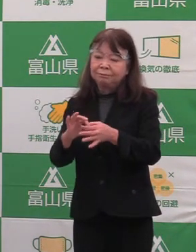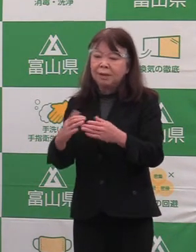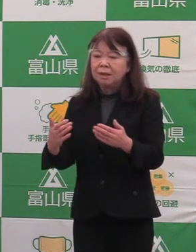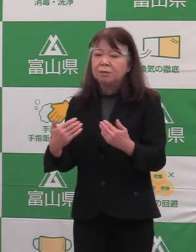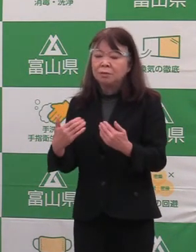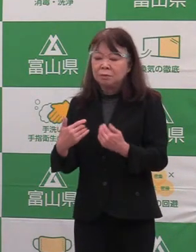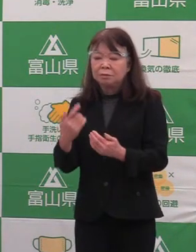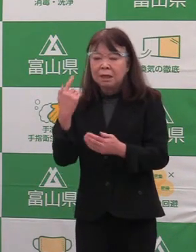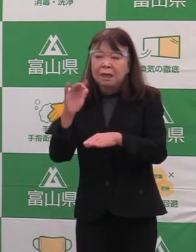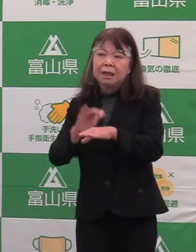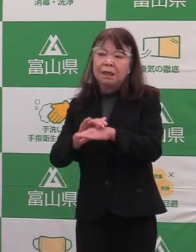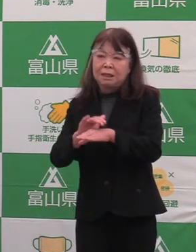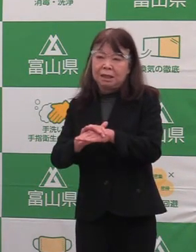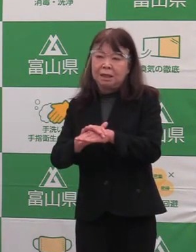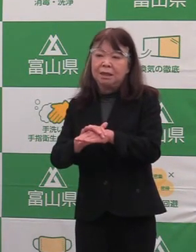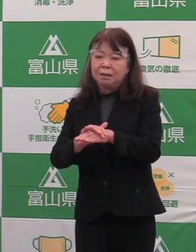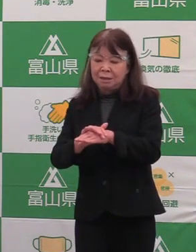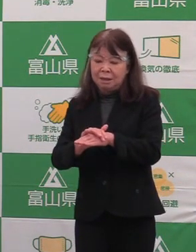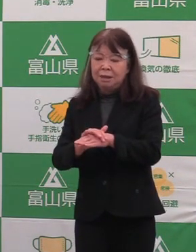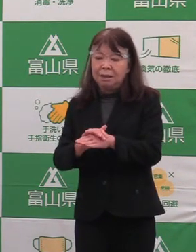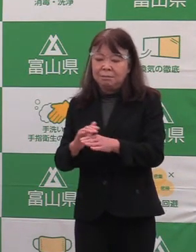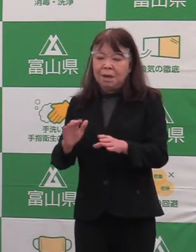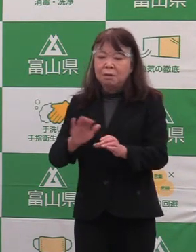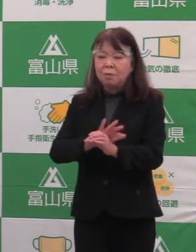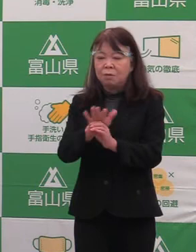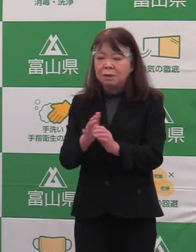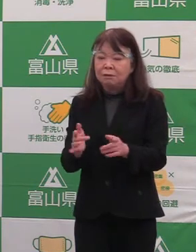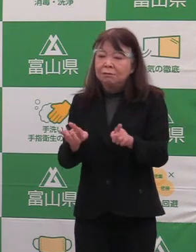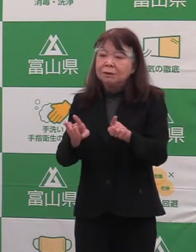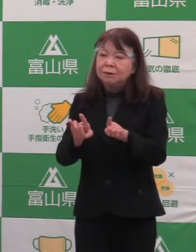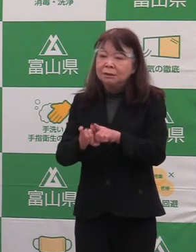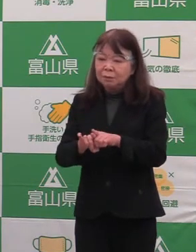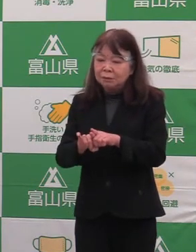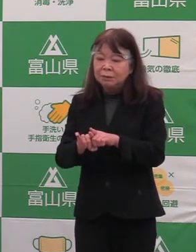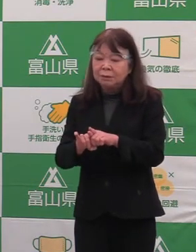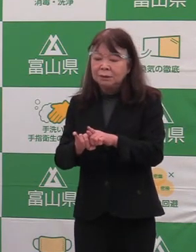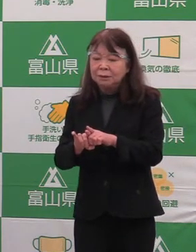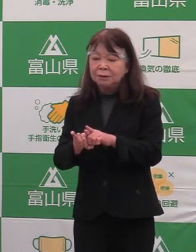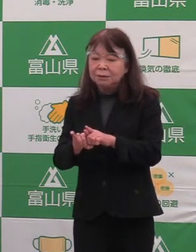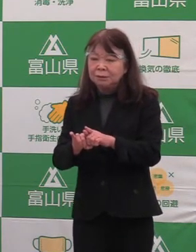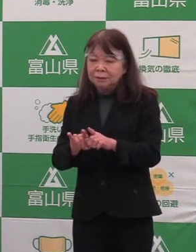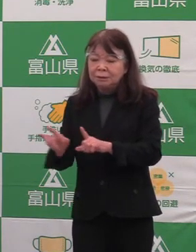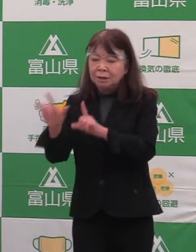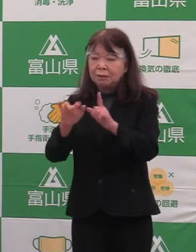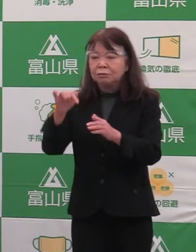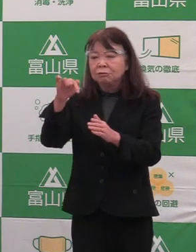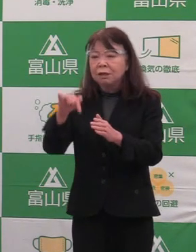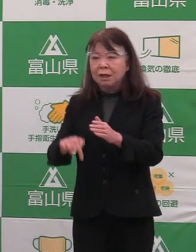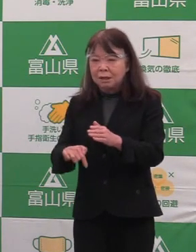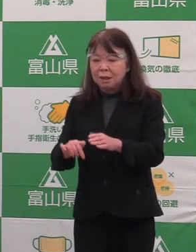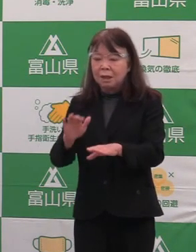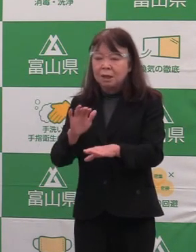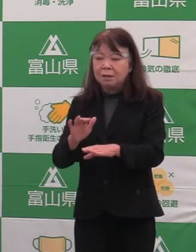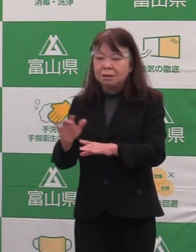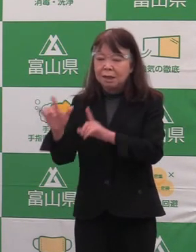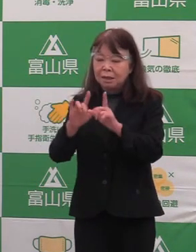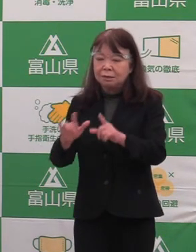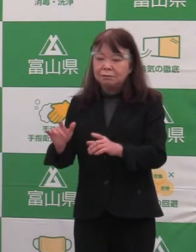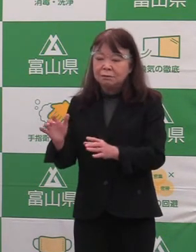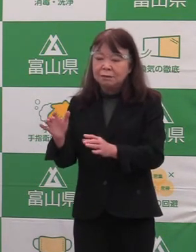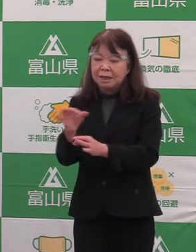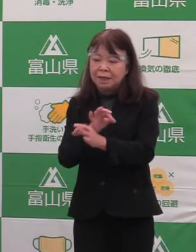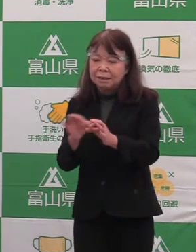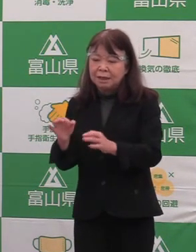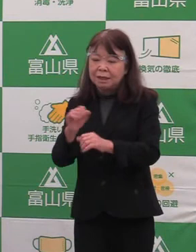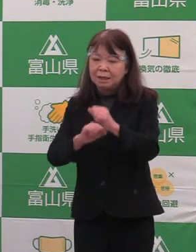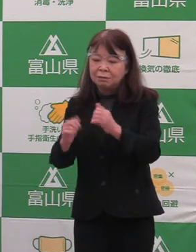で、いわば、まあ、いわゆるウィズコロナに対してどうやって我々の生活、経済活動、社会